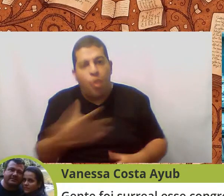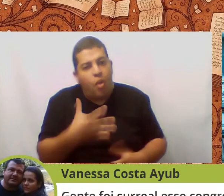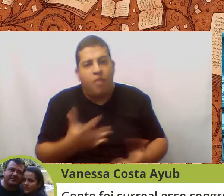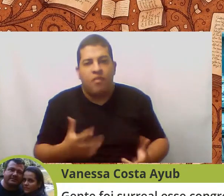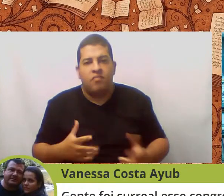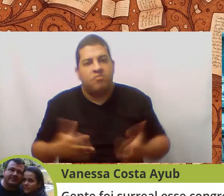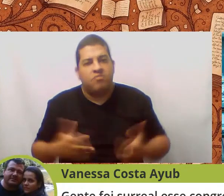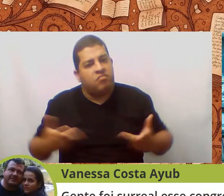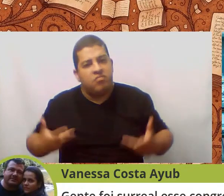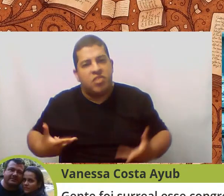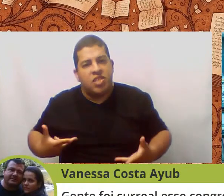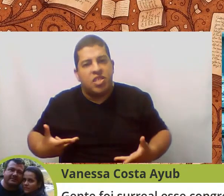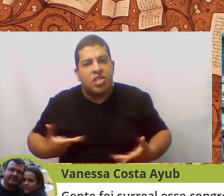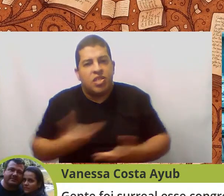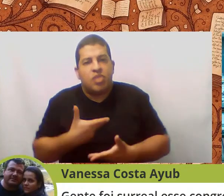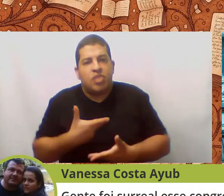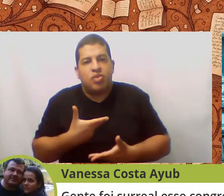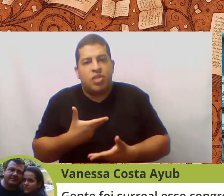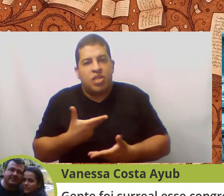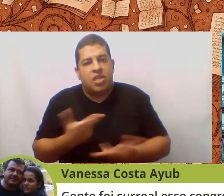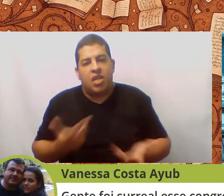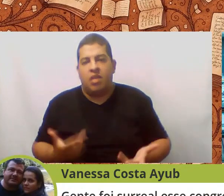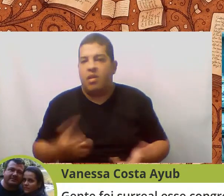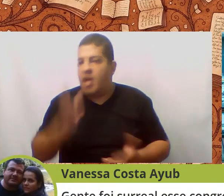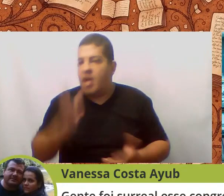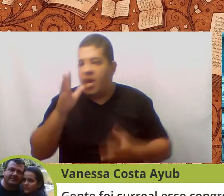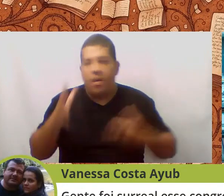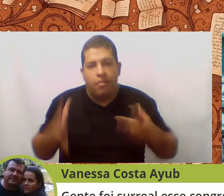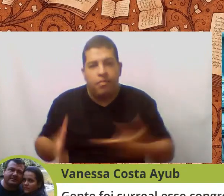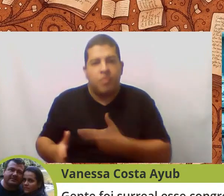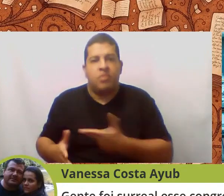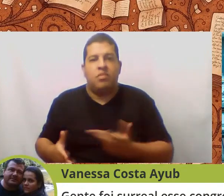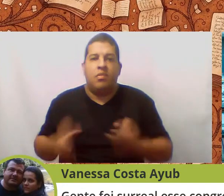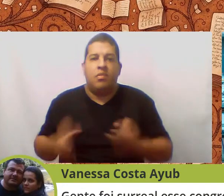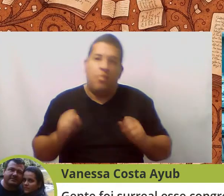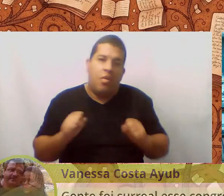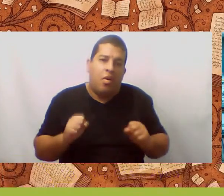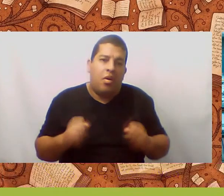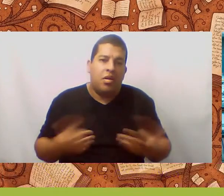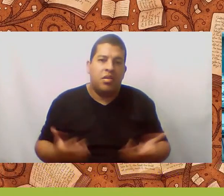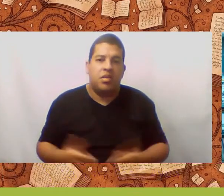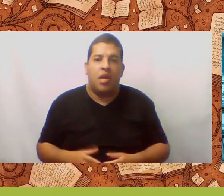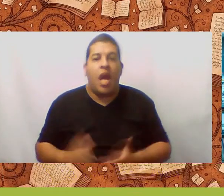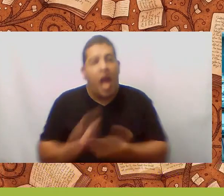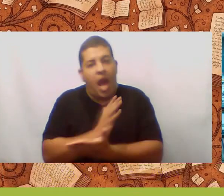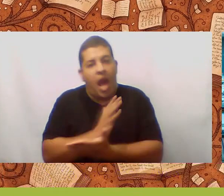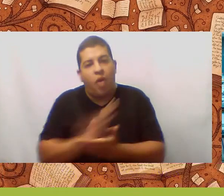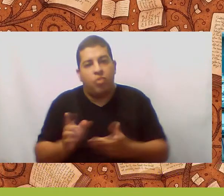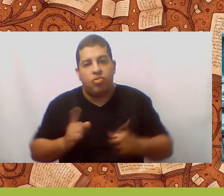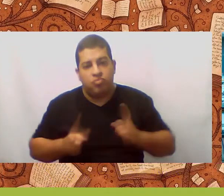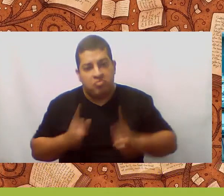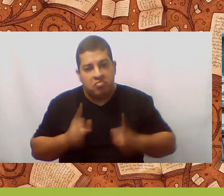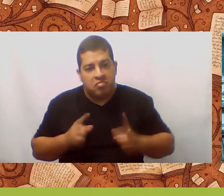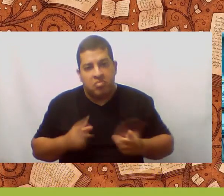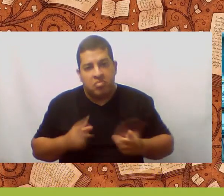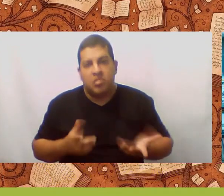de transgenitalização ou não, né? Tem trans que permanece apenas